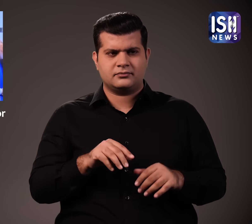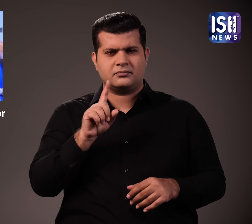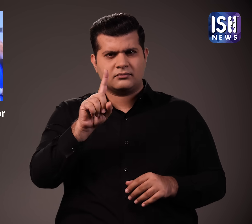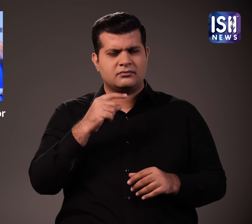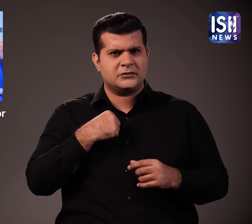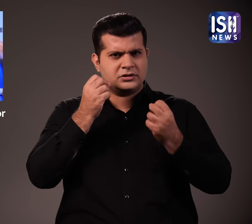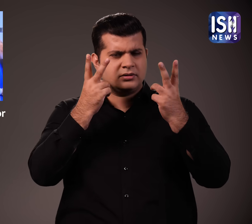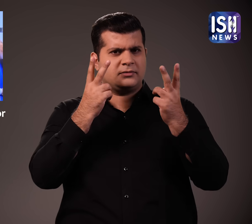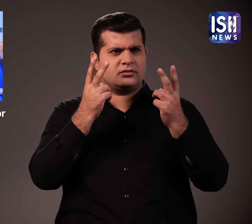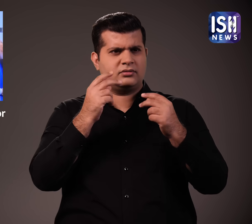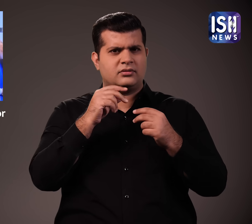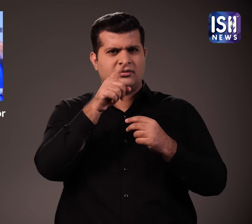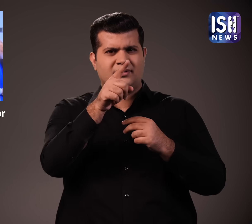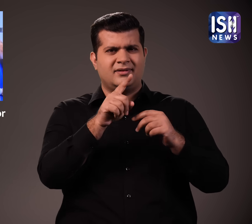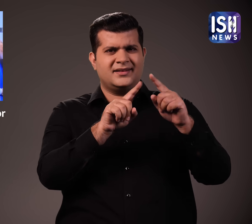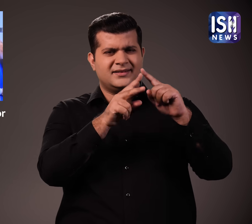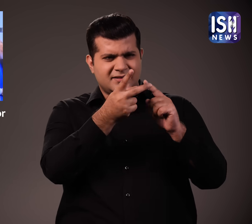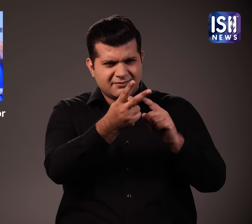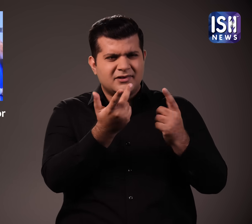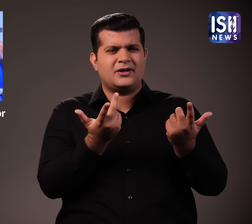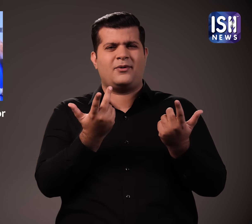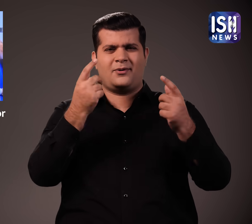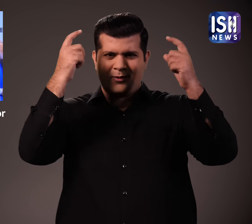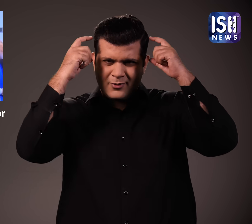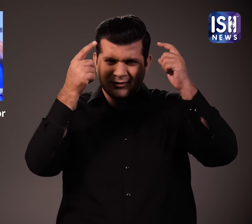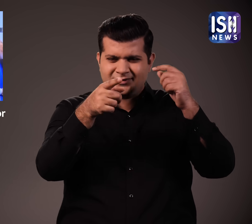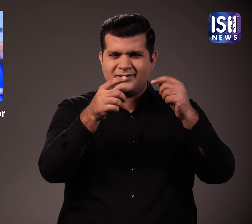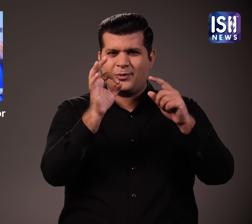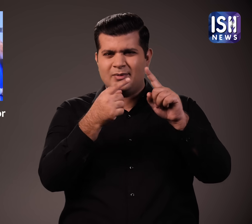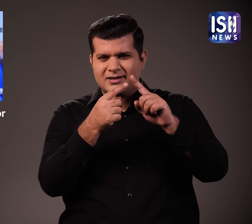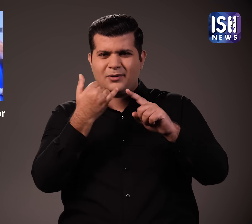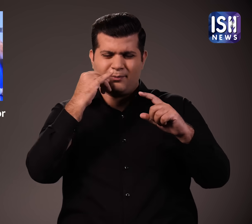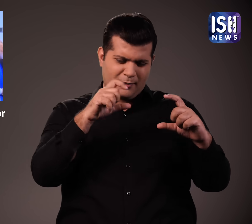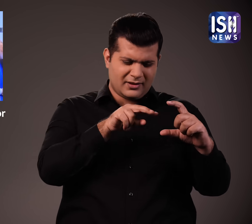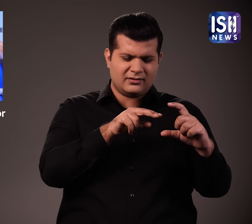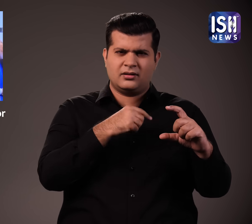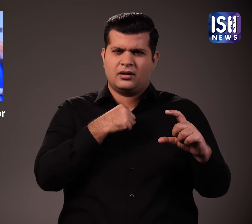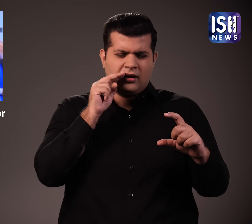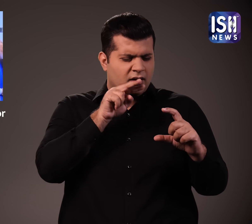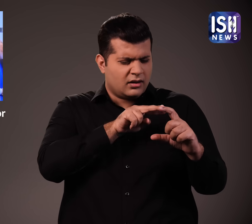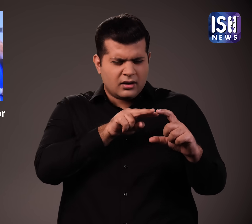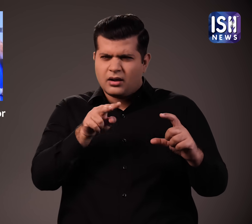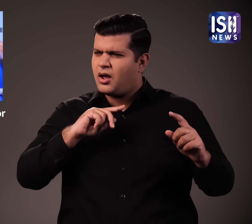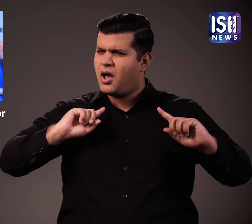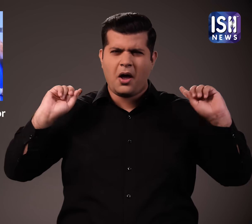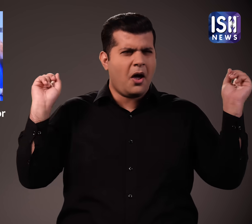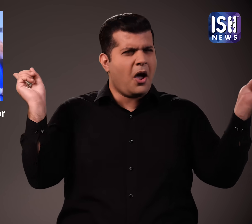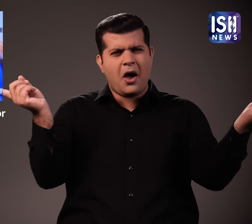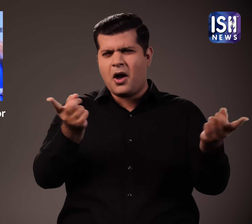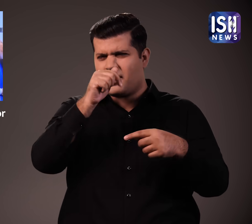हैरानी की बात ये है कि टीवी पर या फोन पर हॉट स्टार पर मैच देखते समय हमेंसे किसी